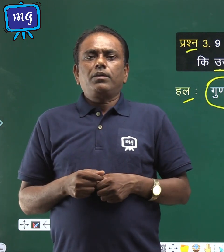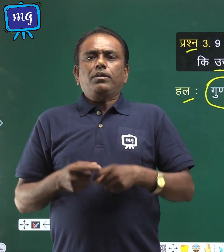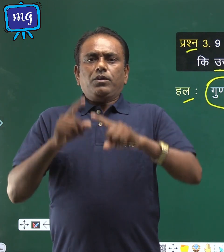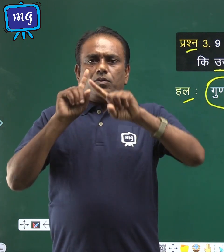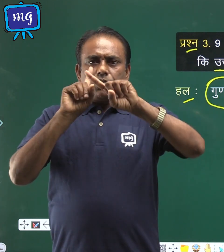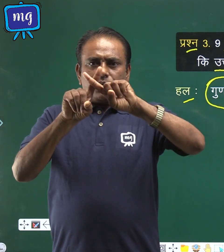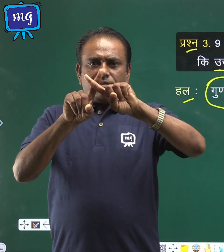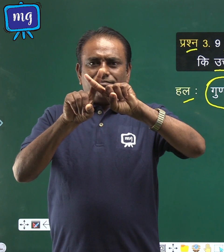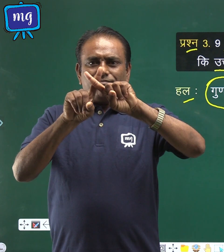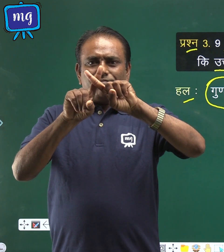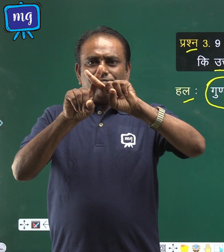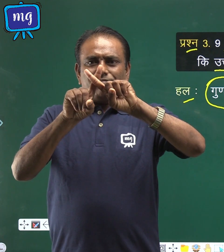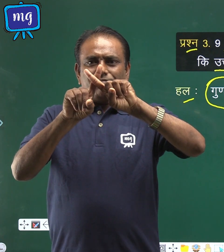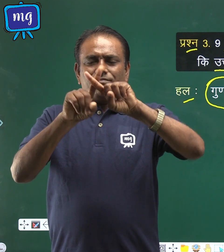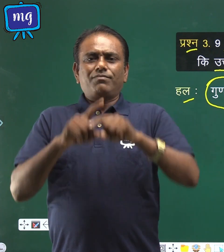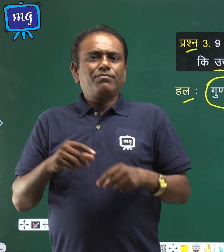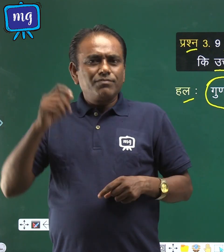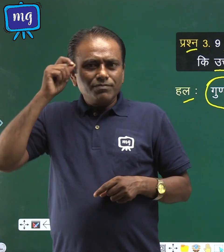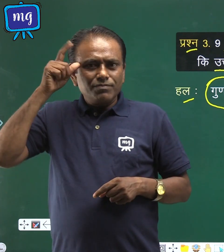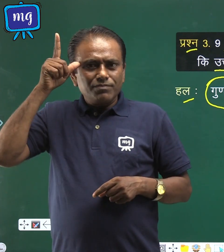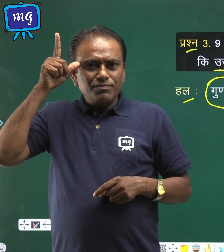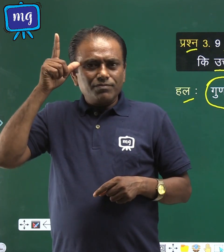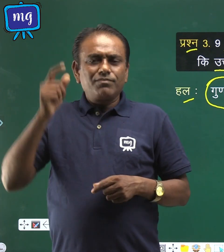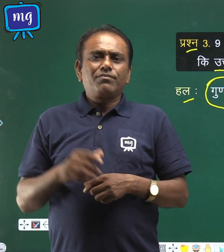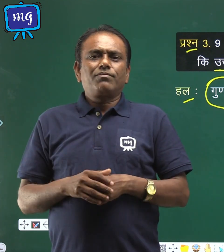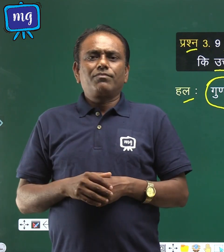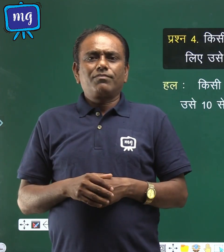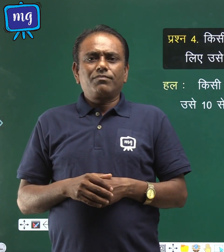गुणन संक्रिया। समझ आ गया।